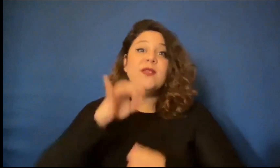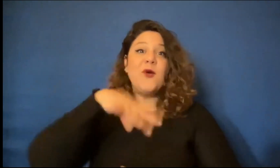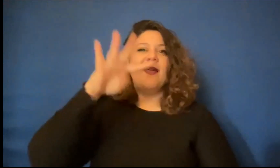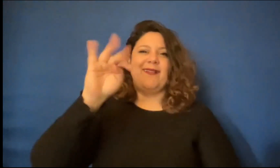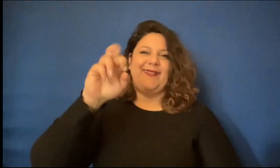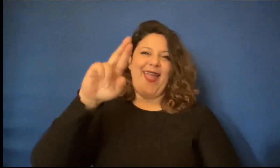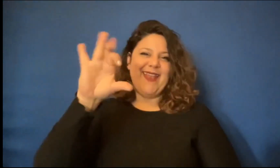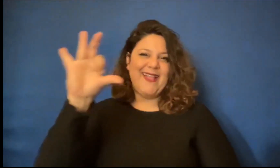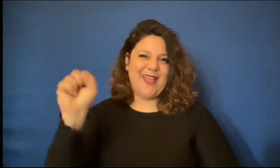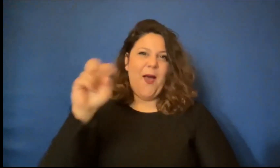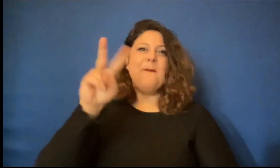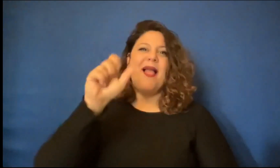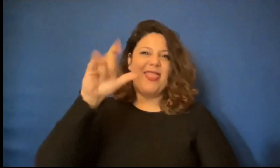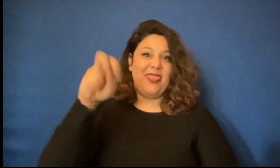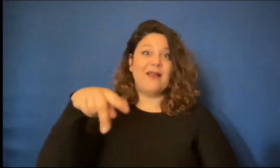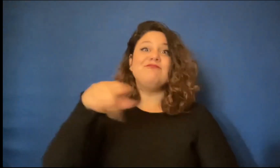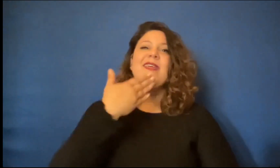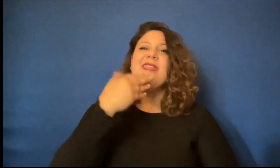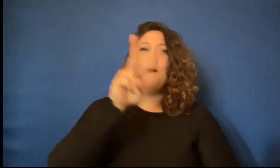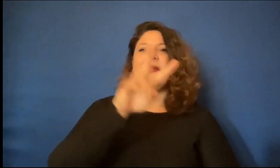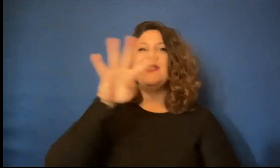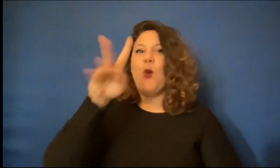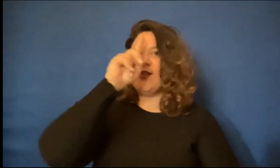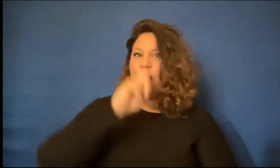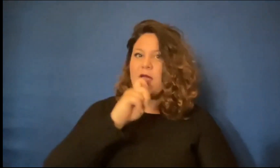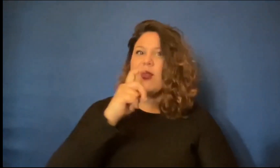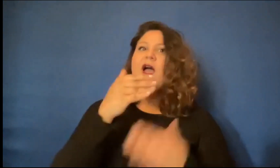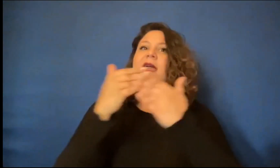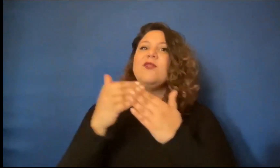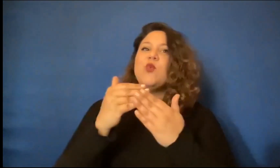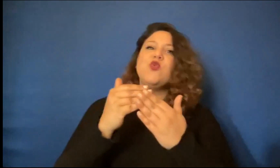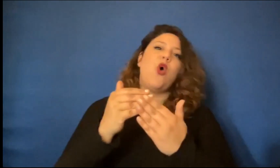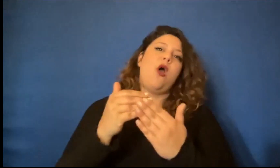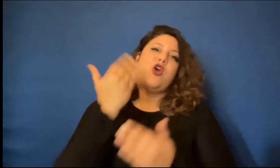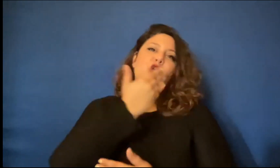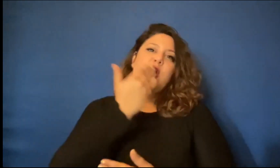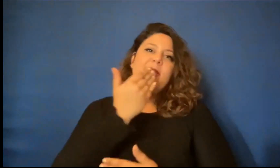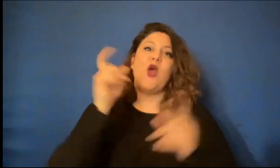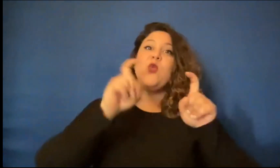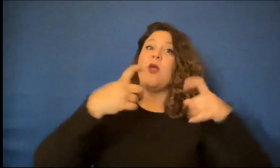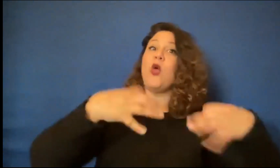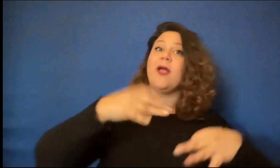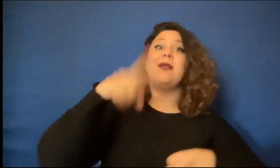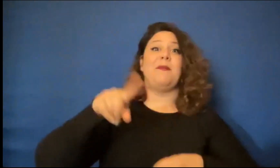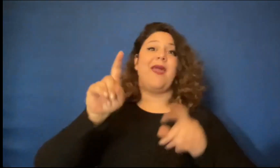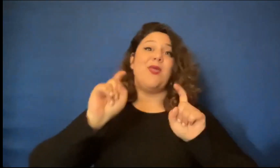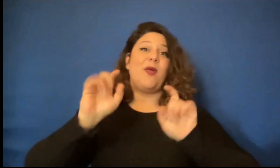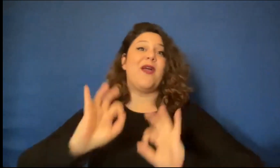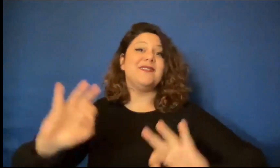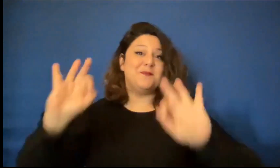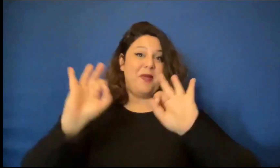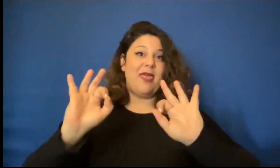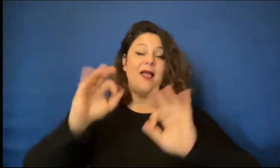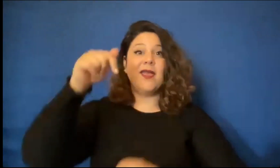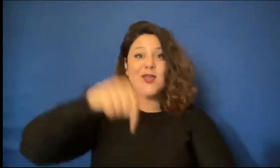Espartal. Teresa tiene 24 años, estudió en colegios de educación ordinaria y colegios de educación especial y hoy es